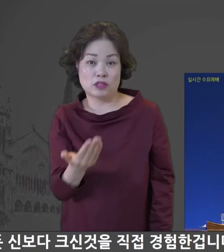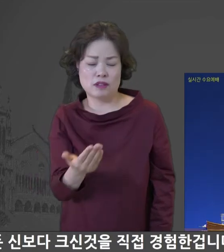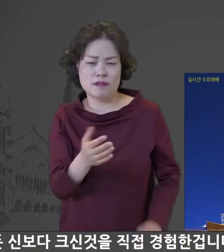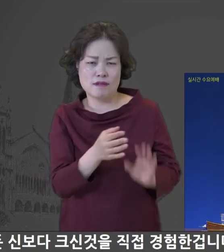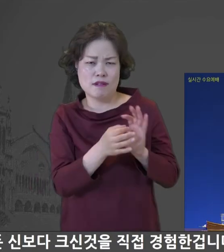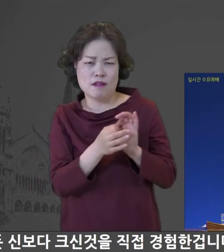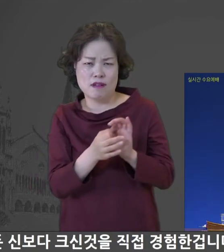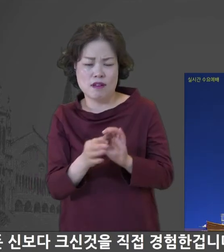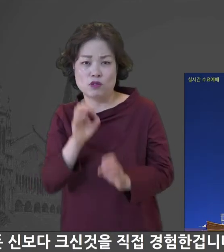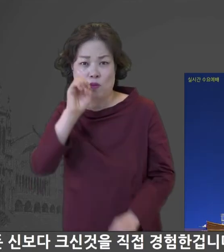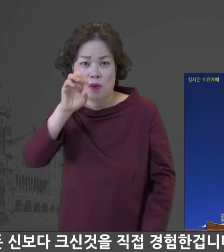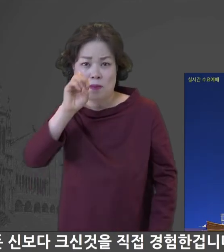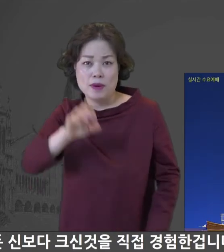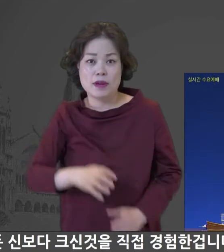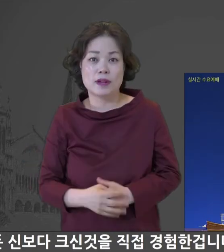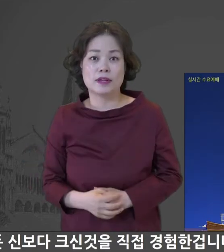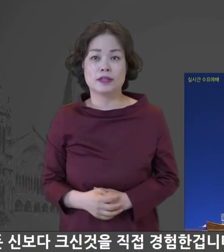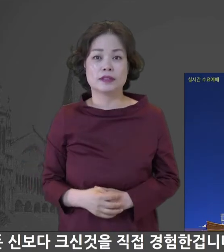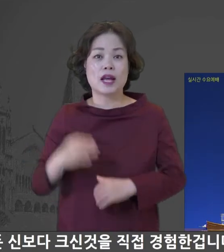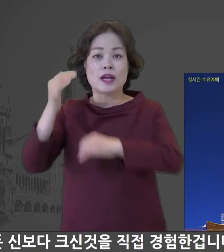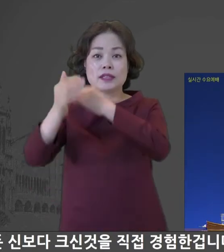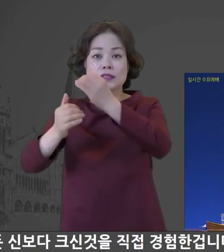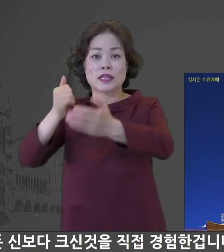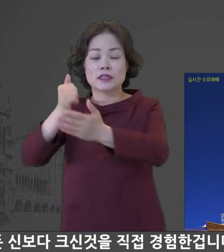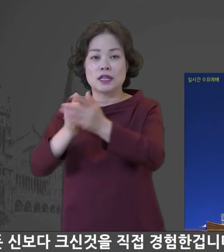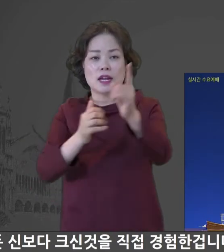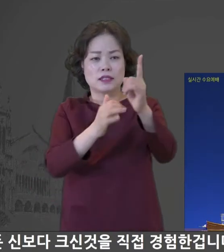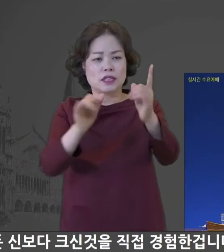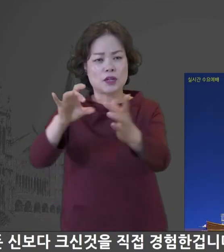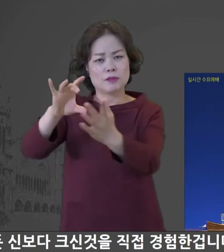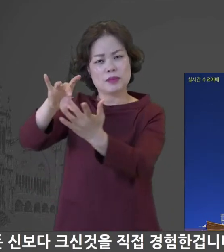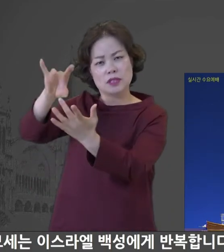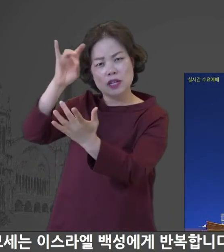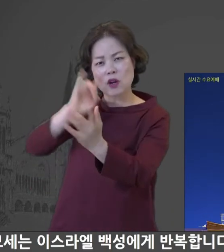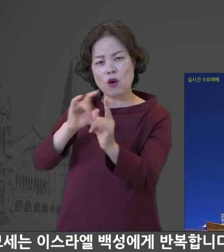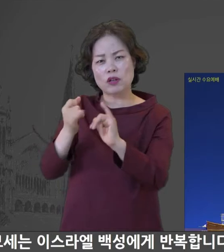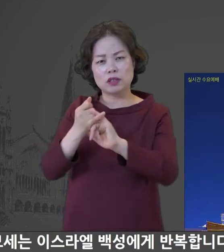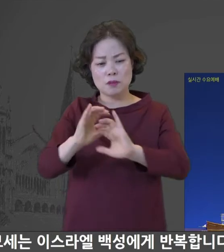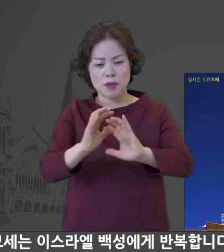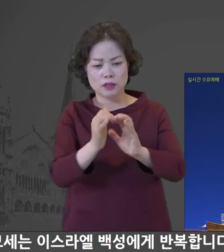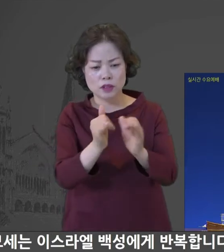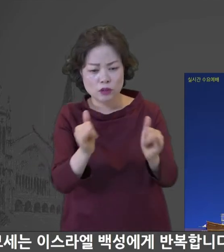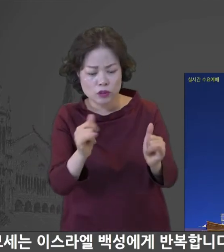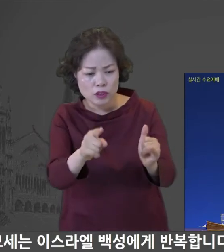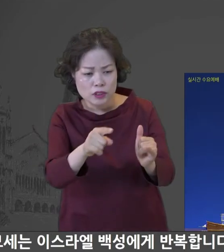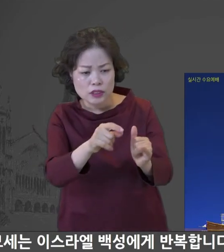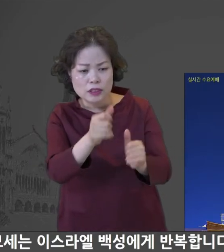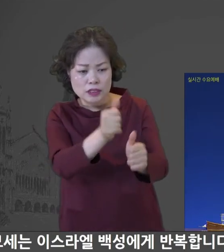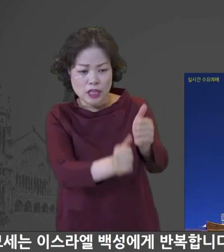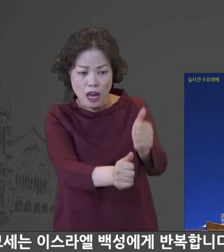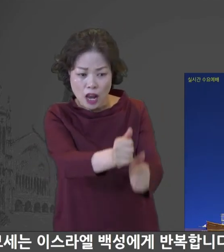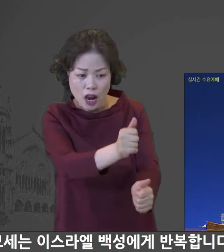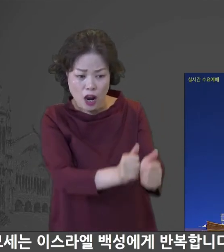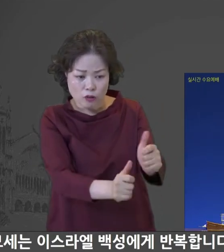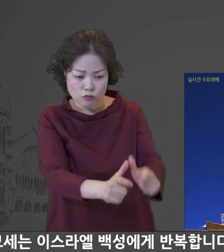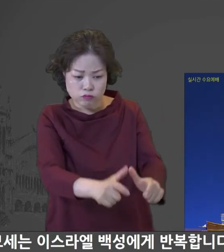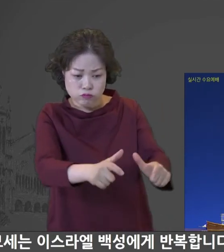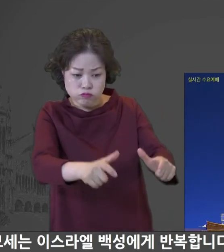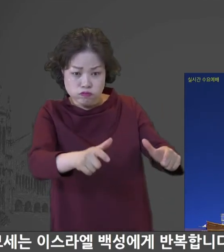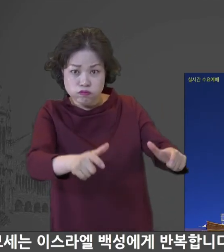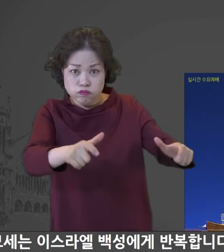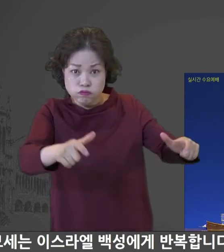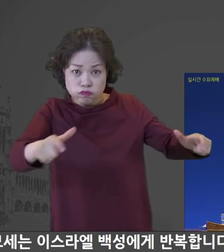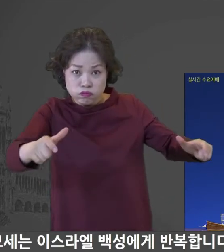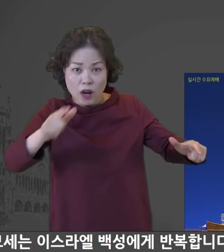계속해서 말합니다. 하나님께서 한 사람을 택해서 언약의 말씀을 주고 그 자손들을 번성시키시고